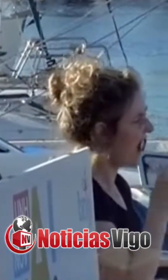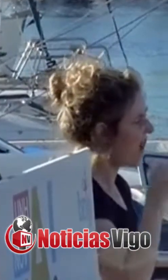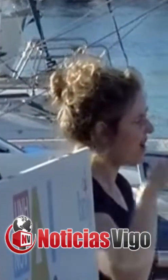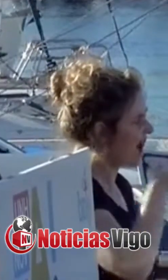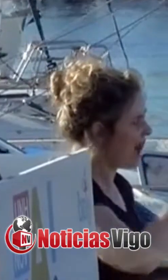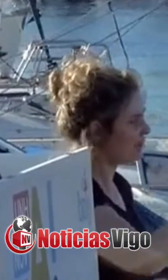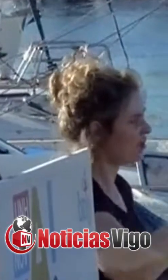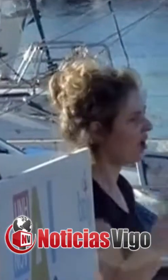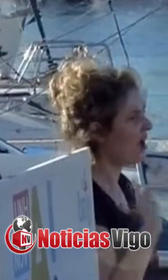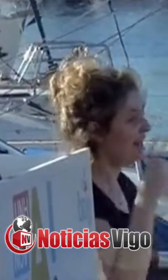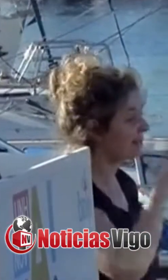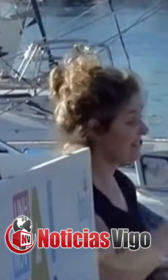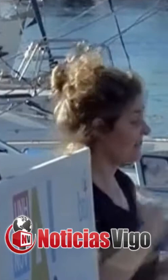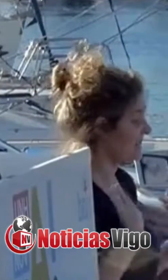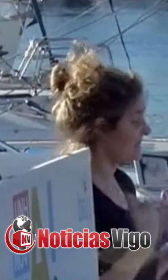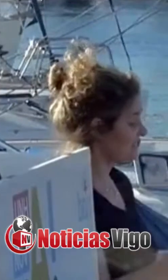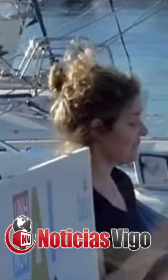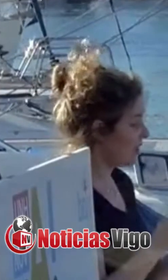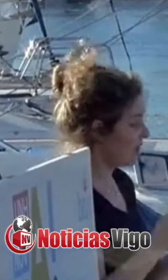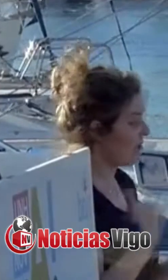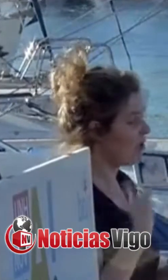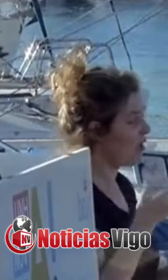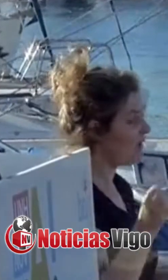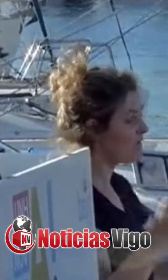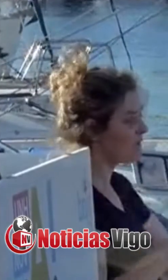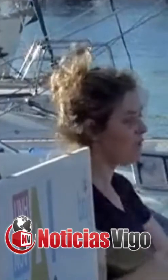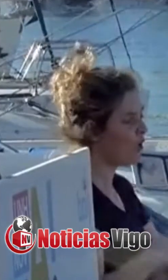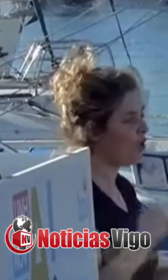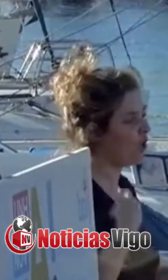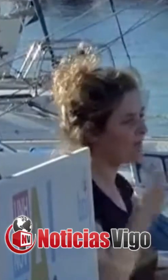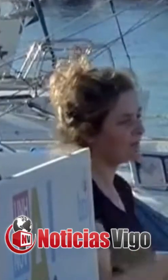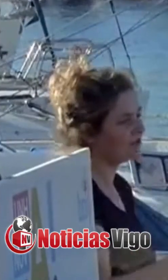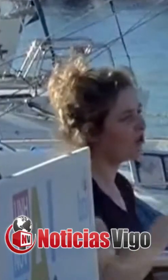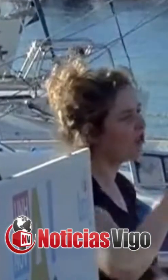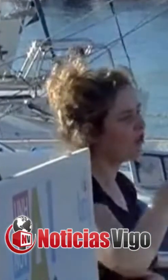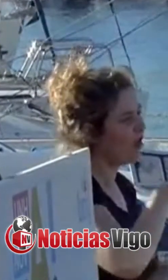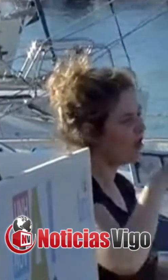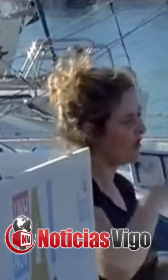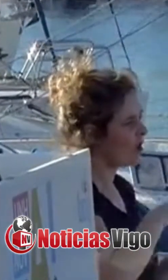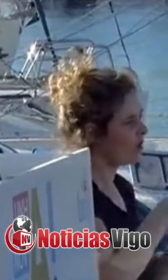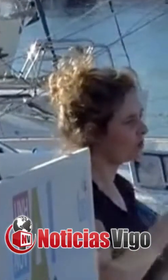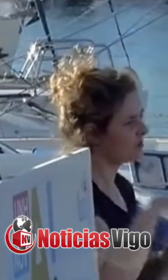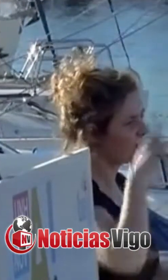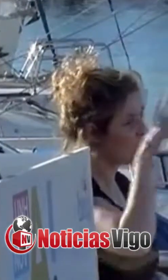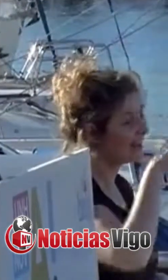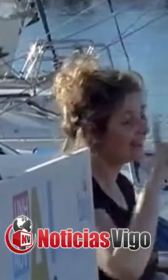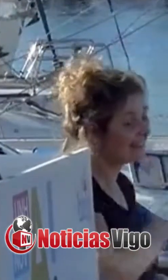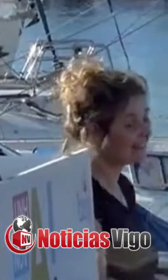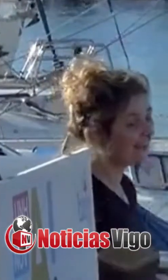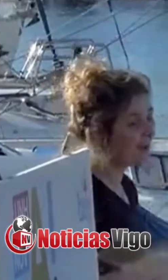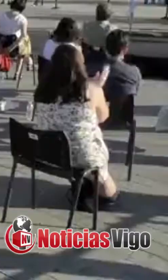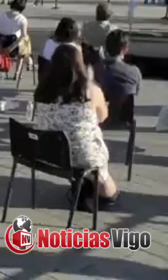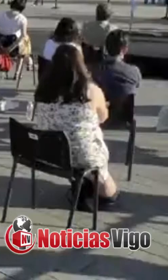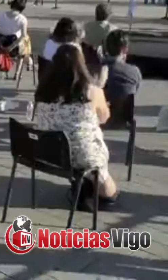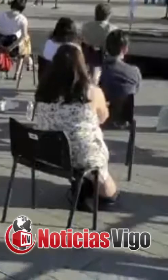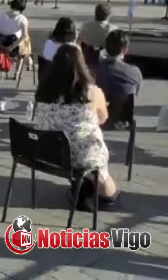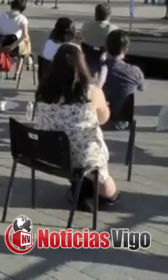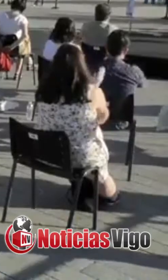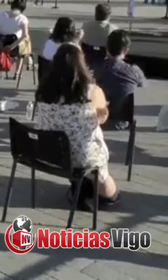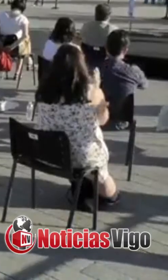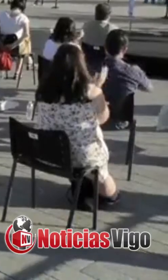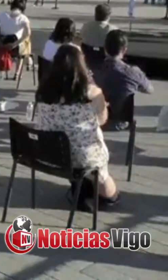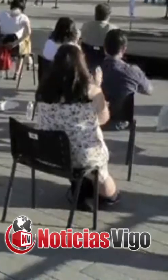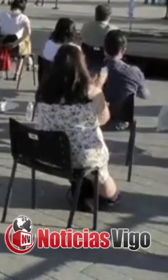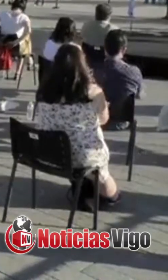nosa saúde está, entre outros, nas mans dun fondo de inversión en Luxemburgo. entregoulle o dereito á vellez digna